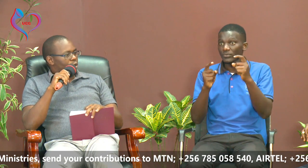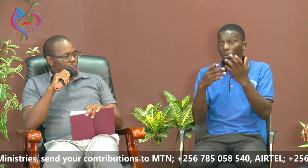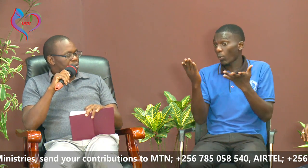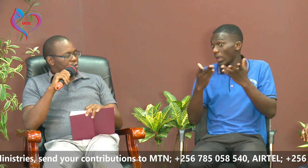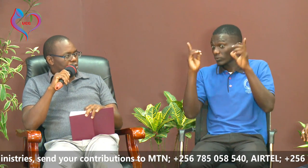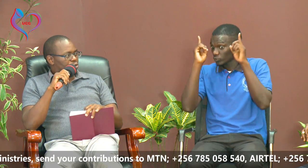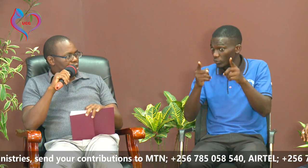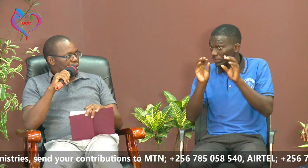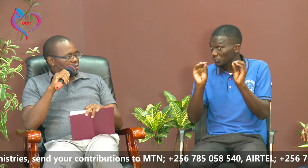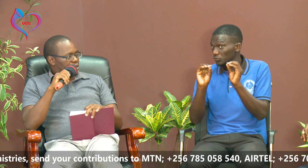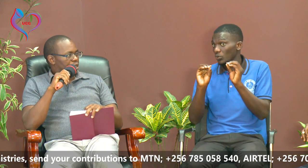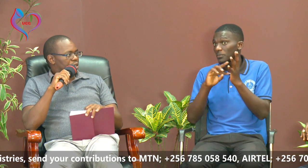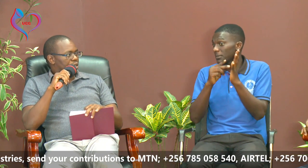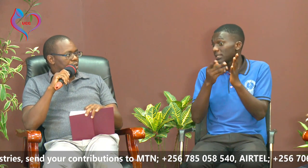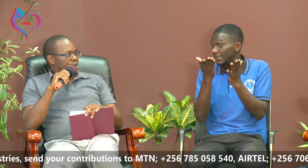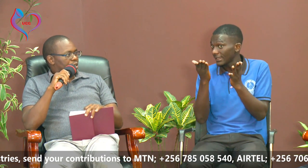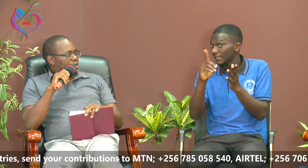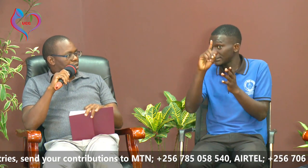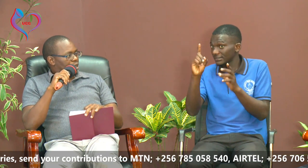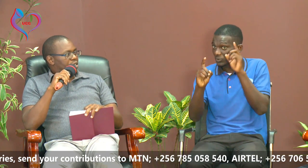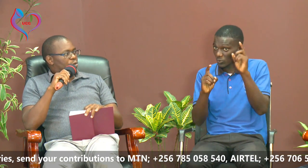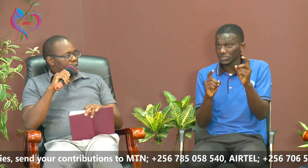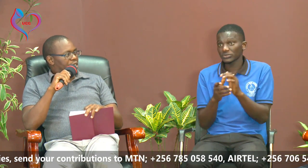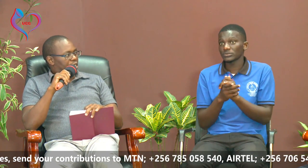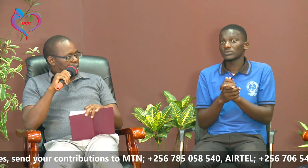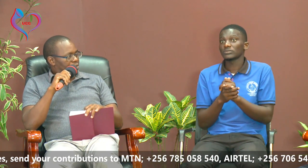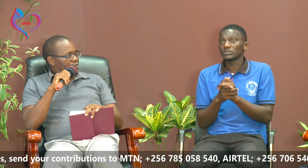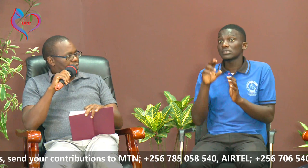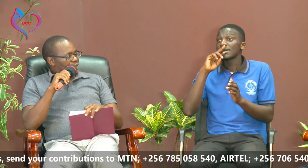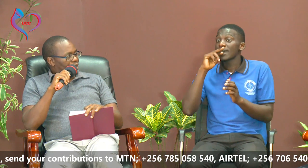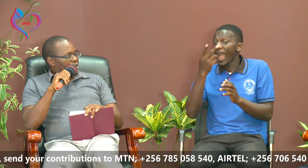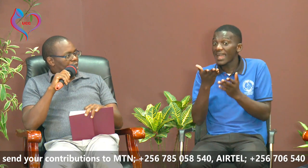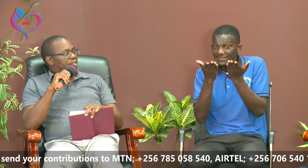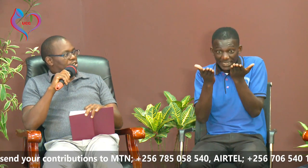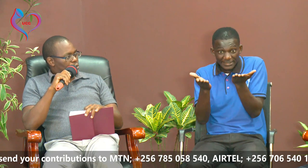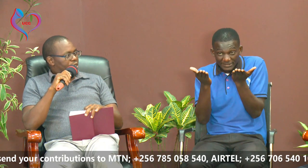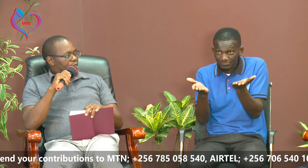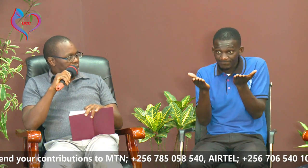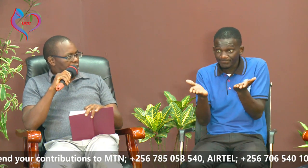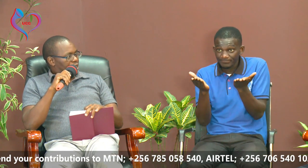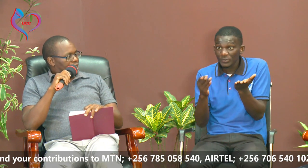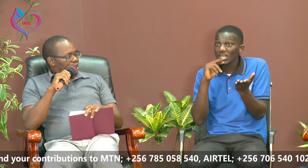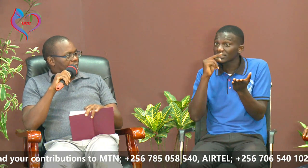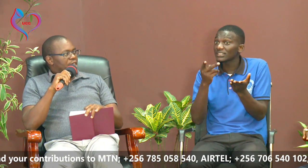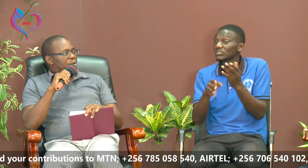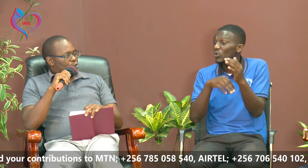waliwo ekibuuzo kye tutannabuuza answers ezitaliiwo answer weziri bazibuulizanga bibuuzo answers zo weziri naye